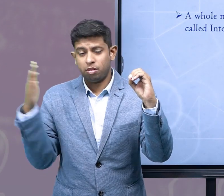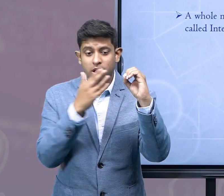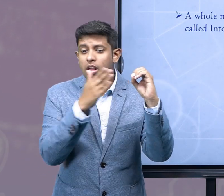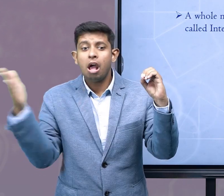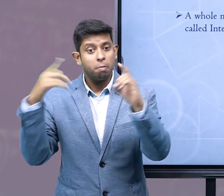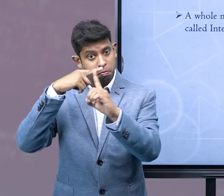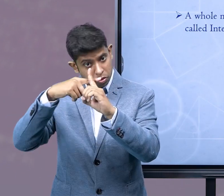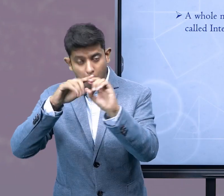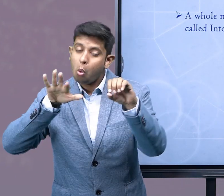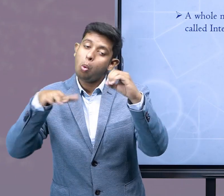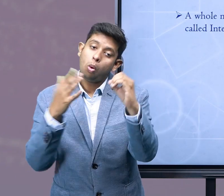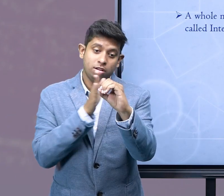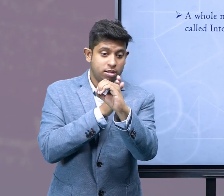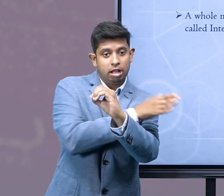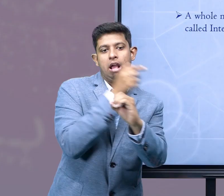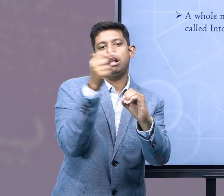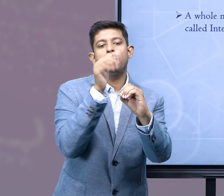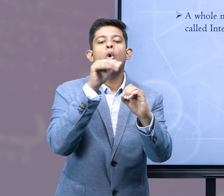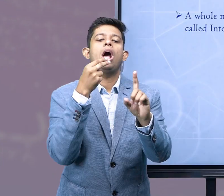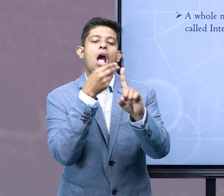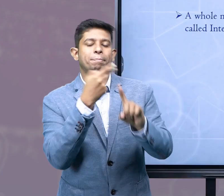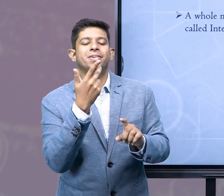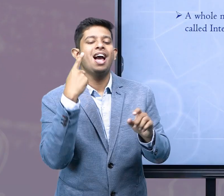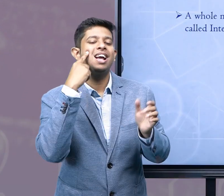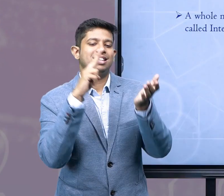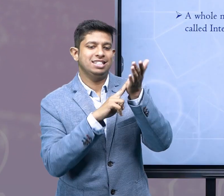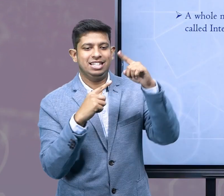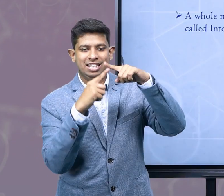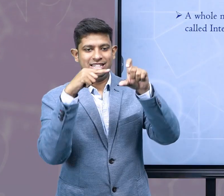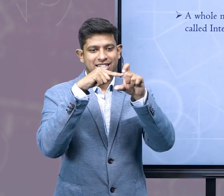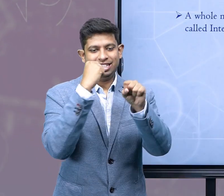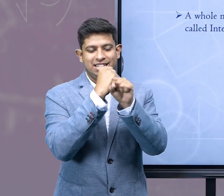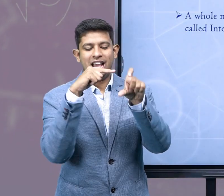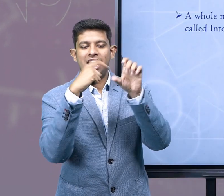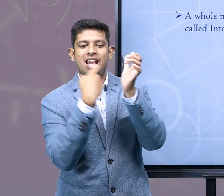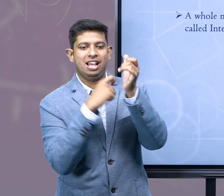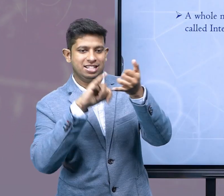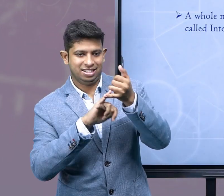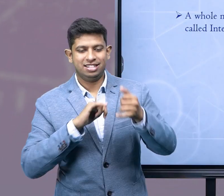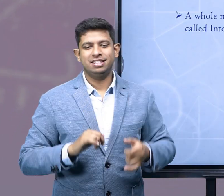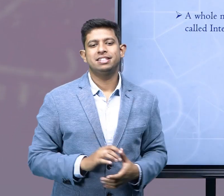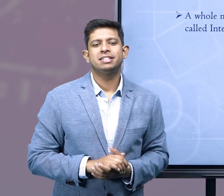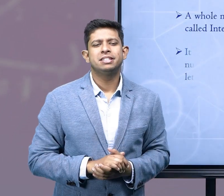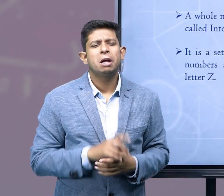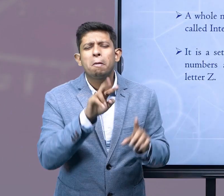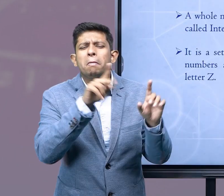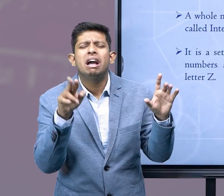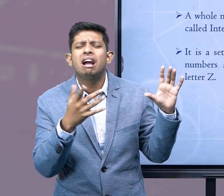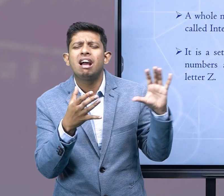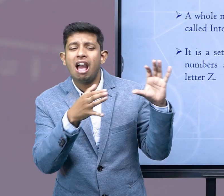लेकर धनात्मक और ऋणात्मक अनंत तक की सभी पूर्ण संख्याओं को पूर्णांक कहा जाता है। इसका